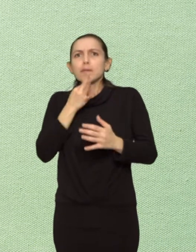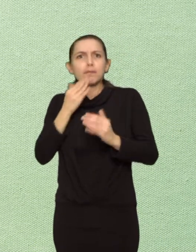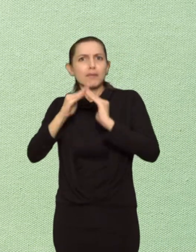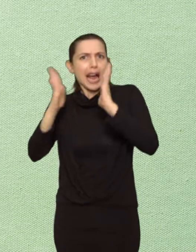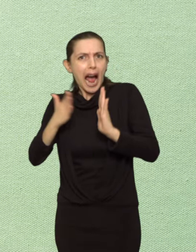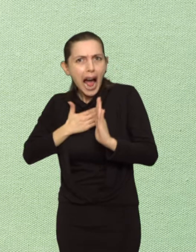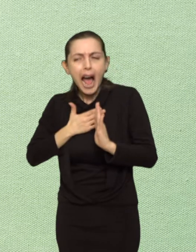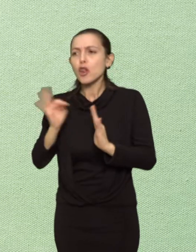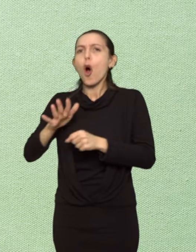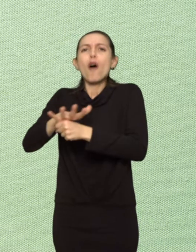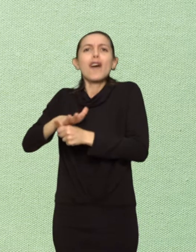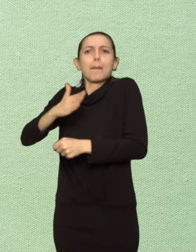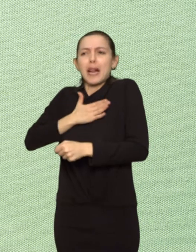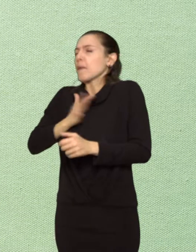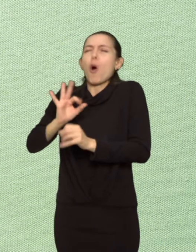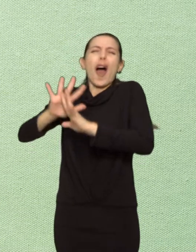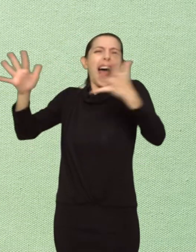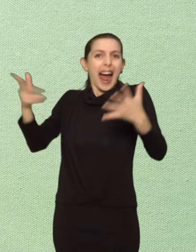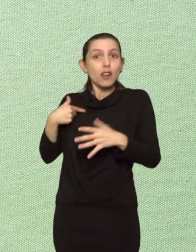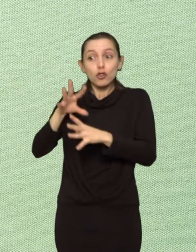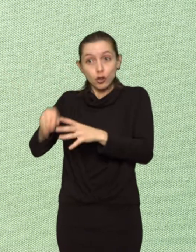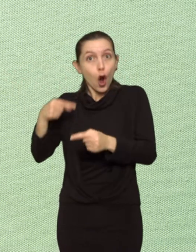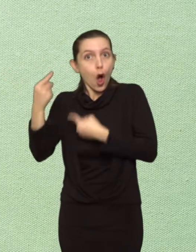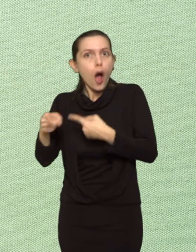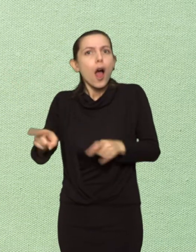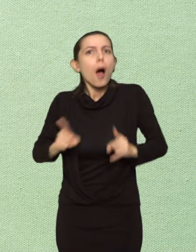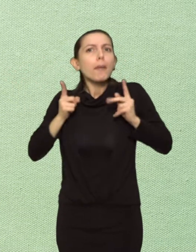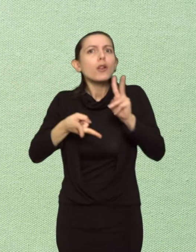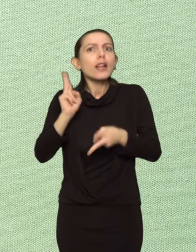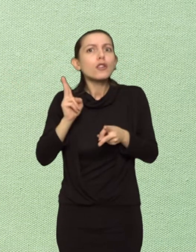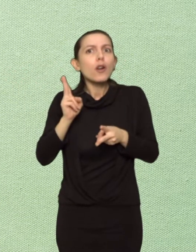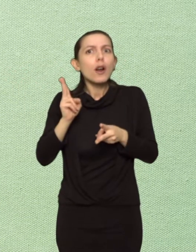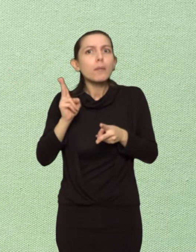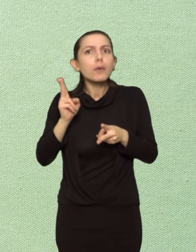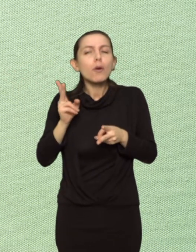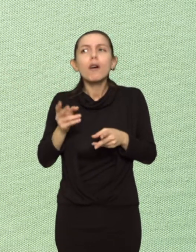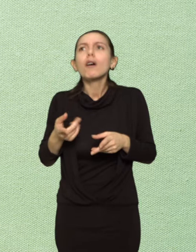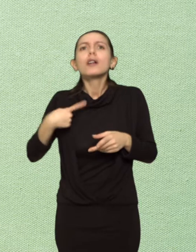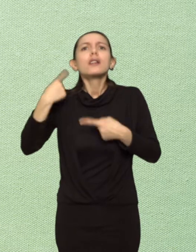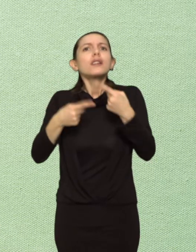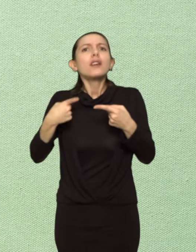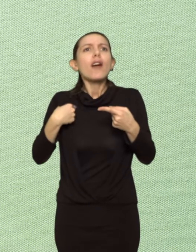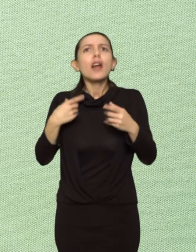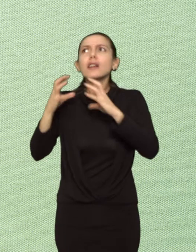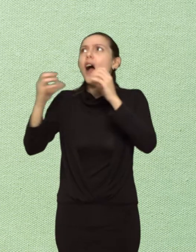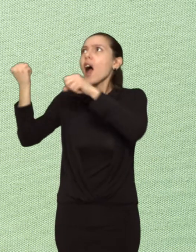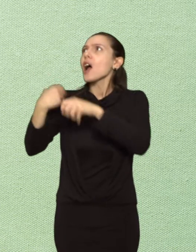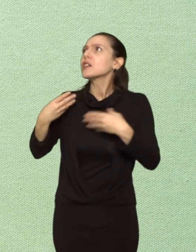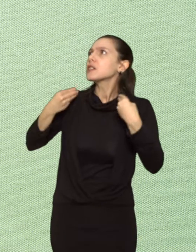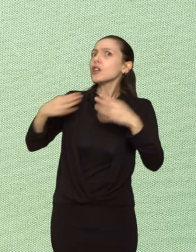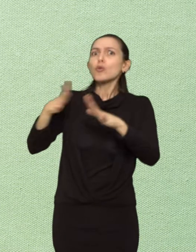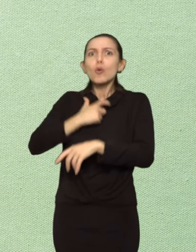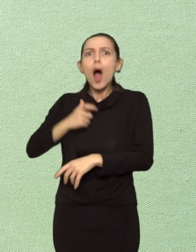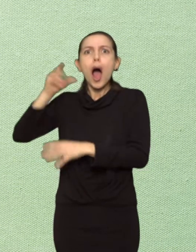una famiglia mia o altro, senza che possa essere abbandonato in un istituto.